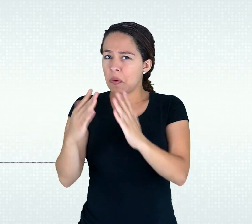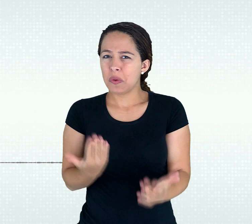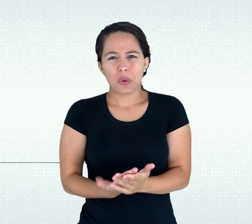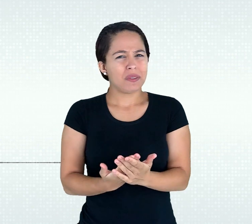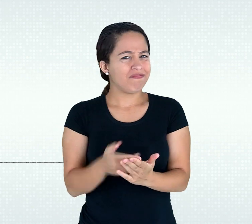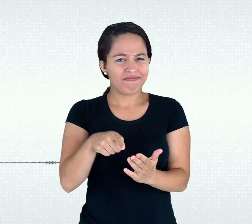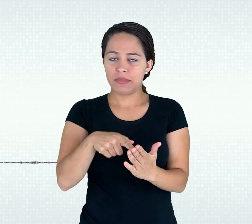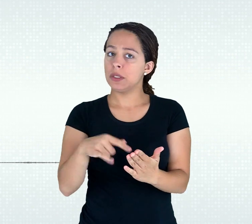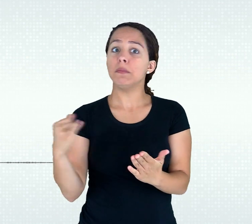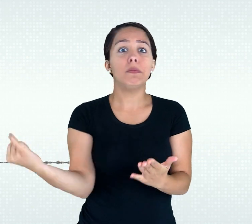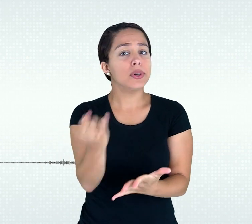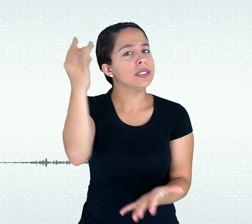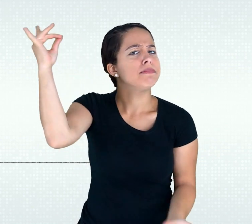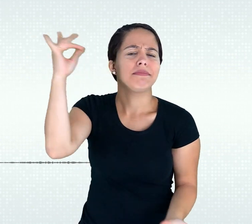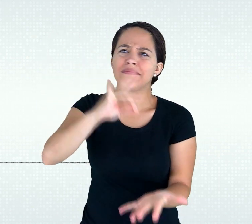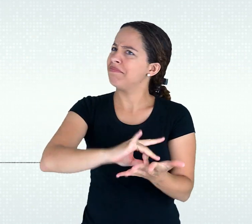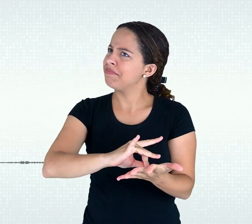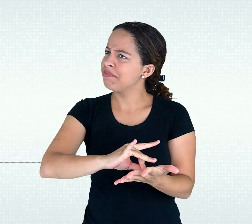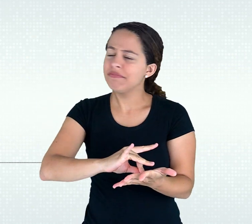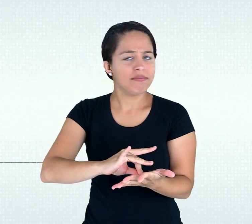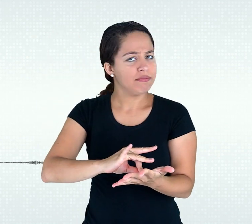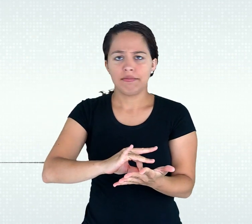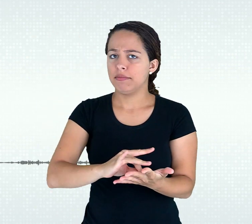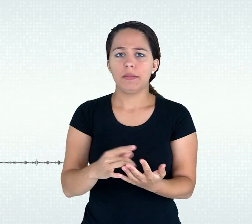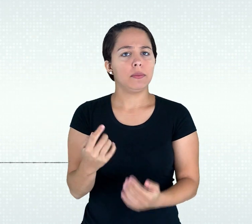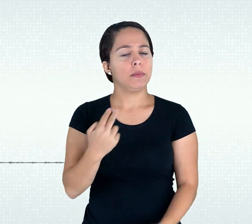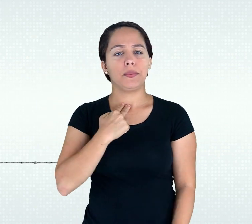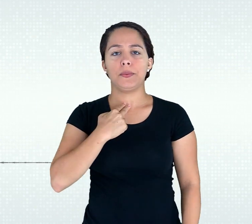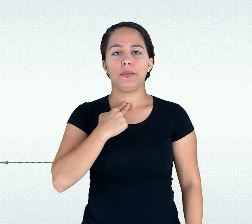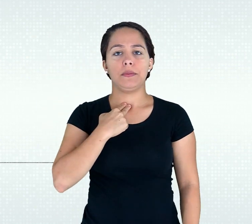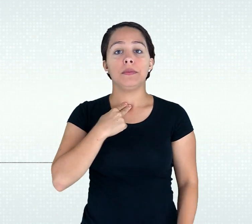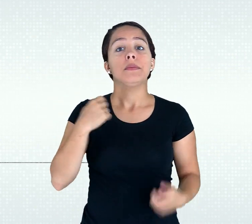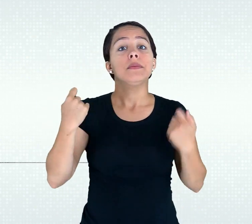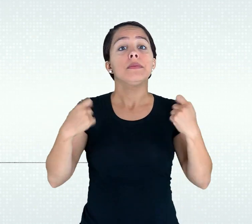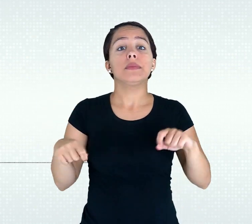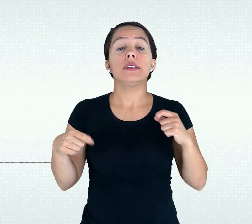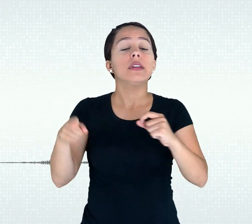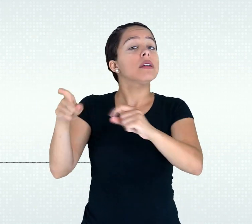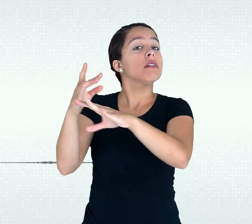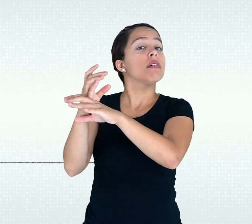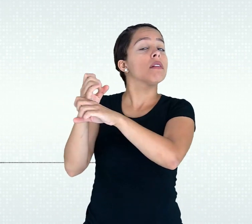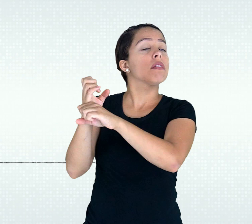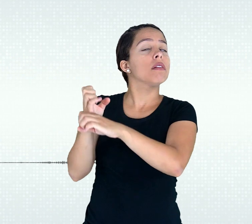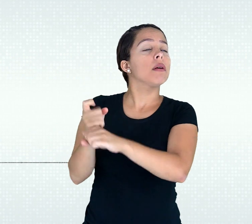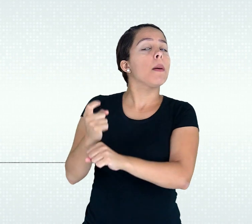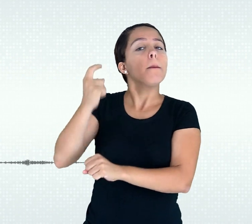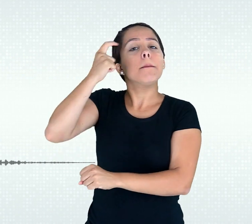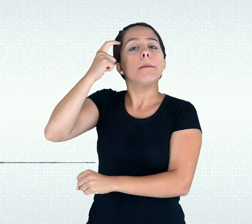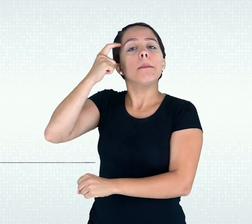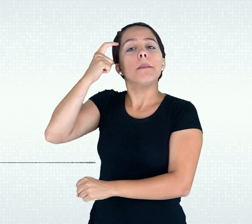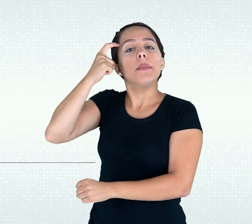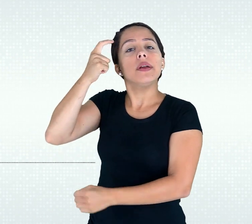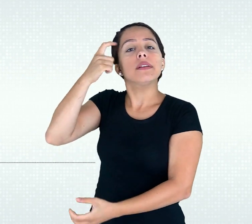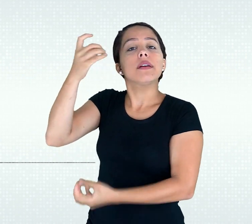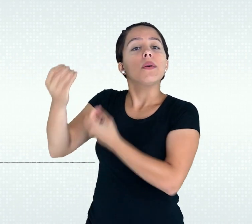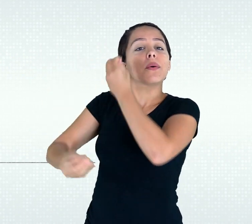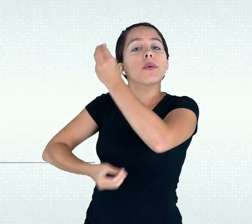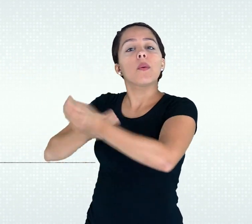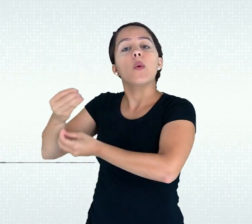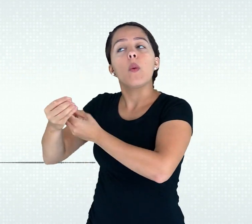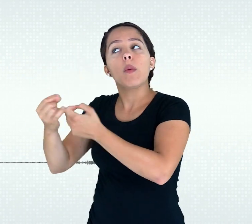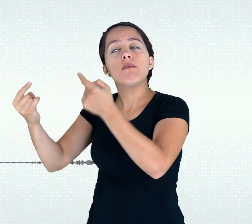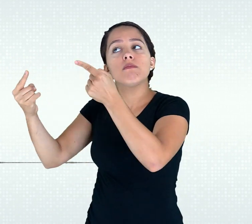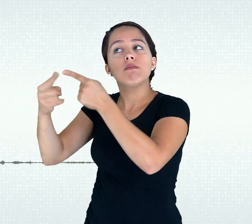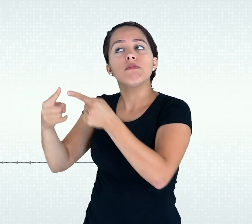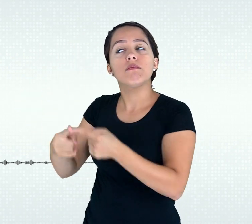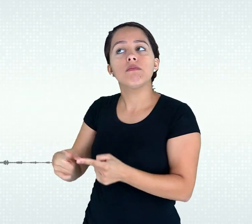registros passíveis de serem revistos segundo critérios adequados sempre que forem superados por